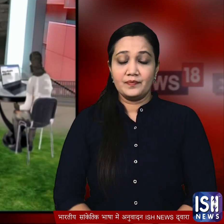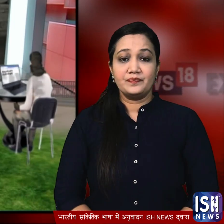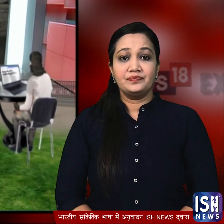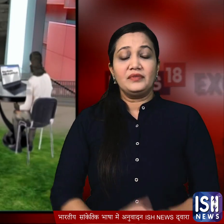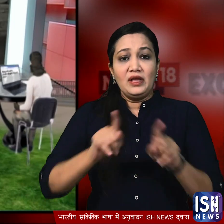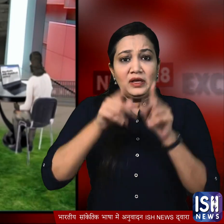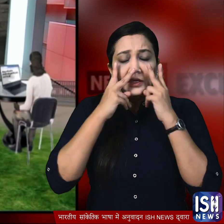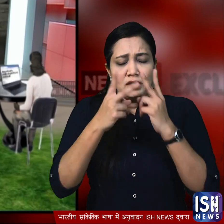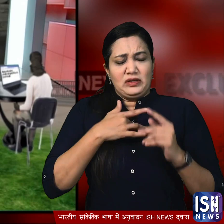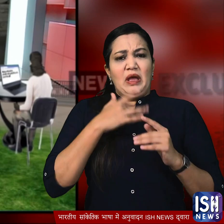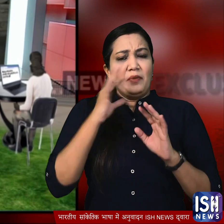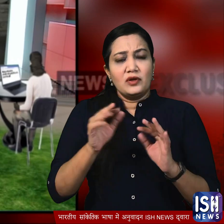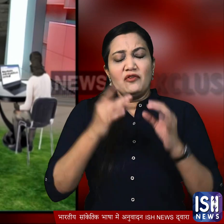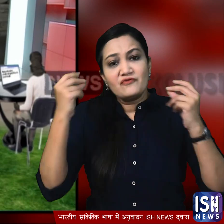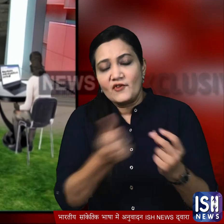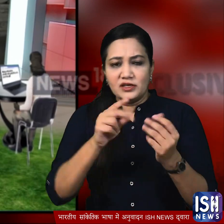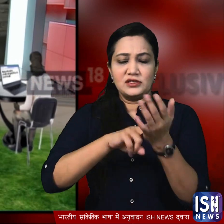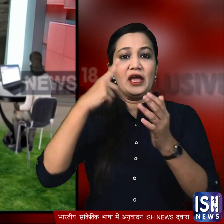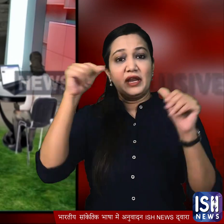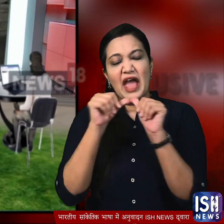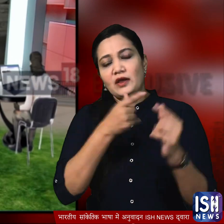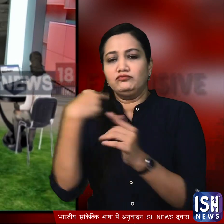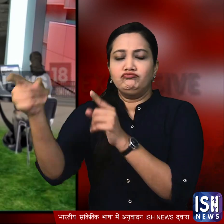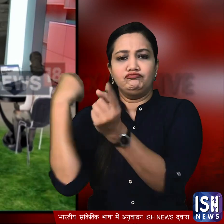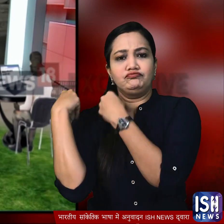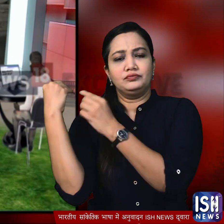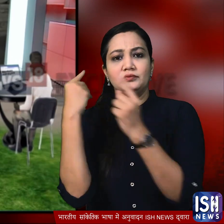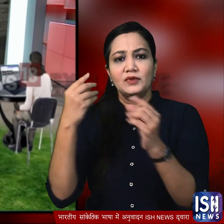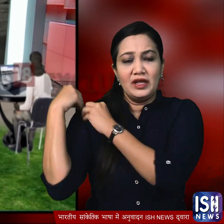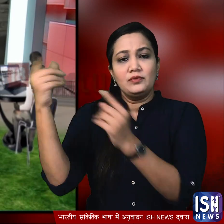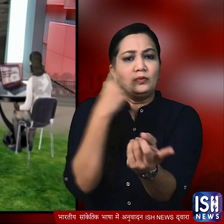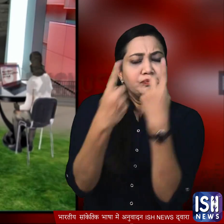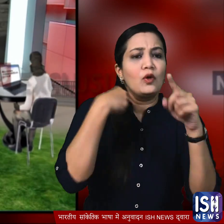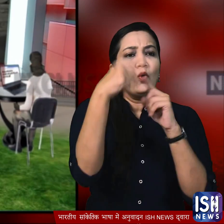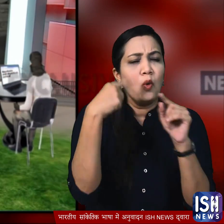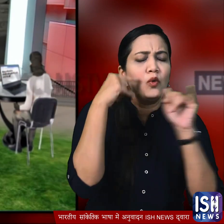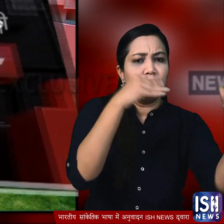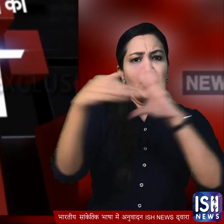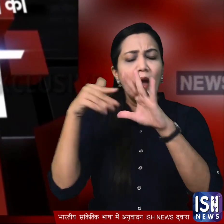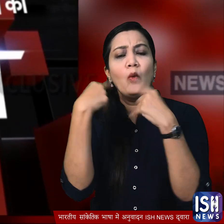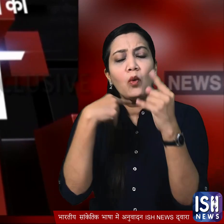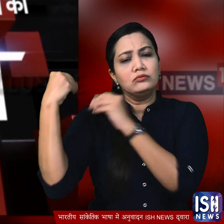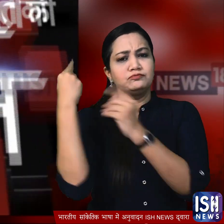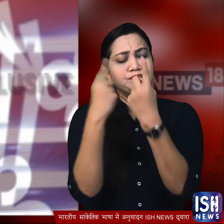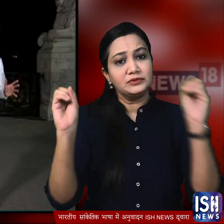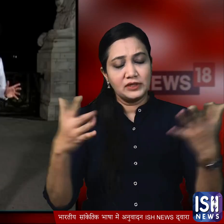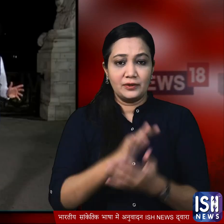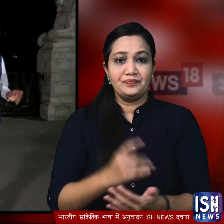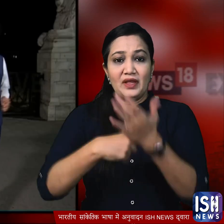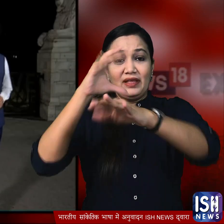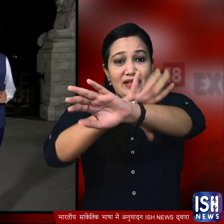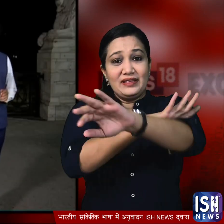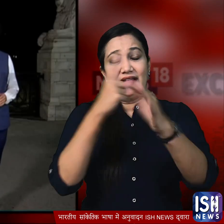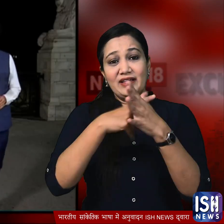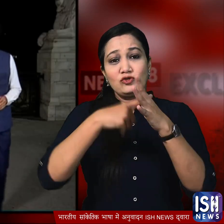मामले की गंभीरता को देखते हुए इसकी जांच फौरन एनआईए को सौंप दी गई, जो इस ईमेल को भेजने वाले की तलाश में जुटी हुई है। राजस्थान